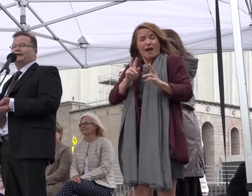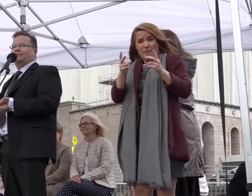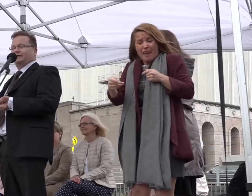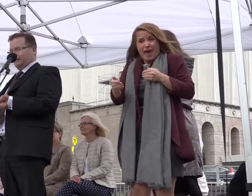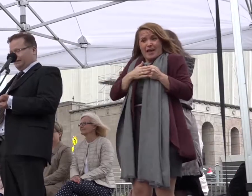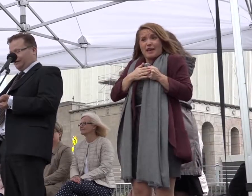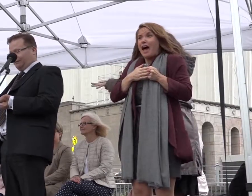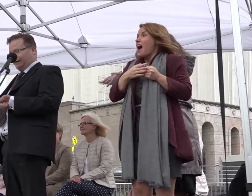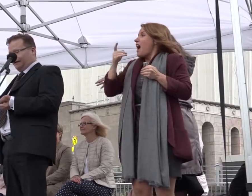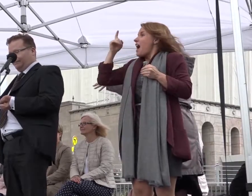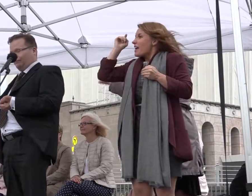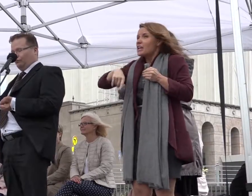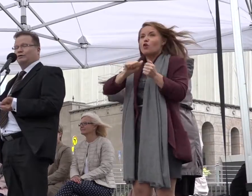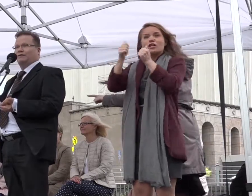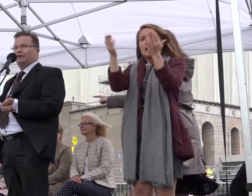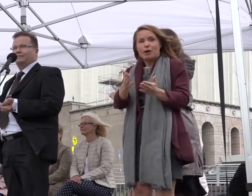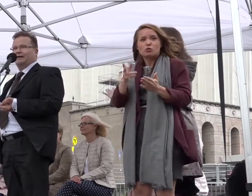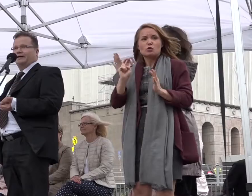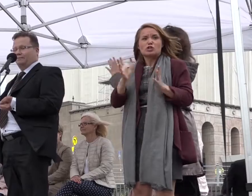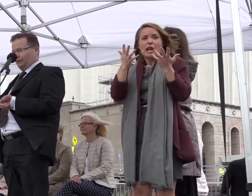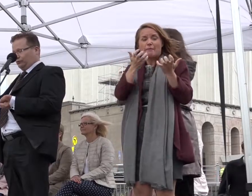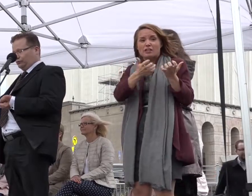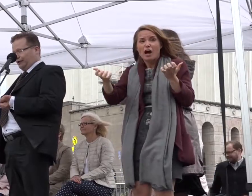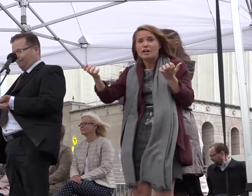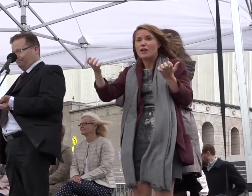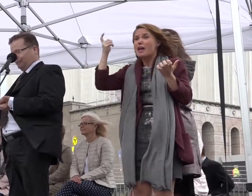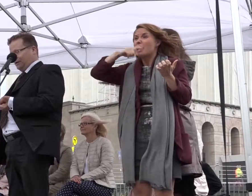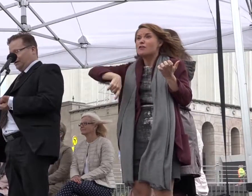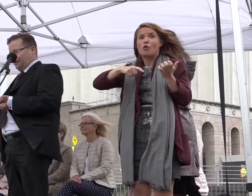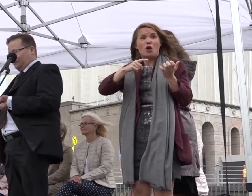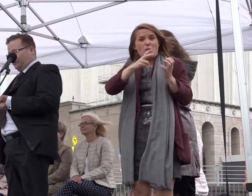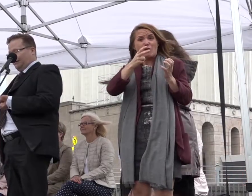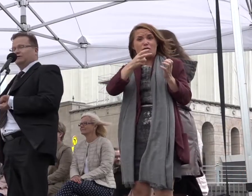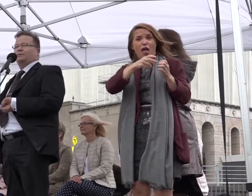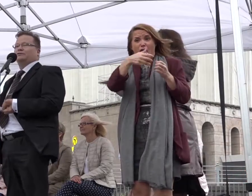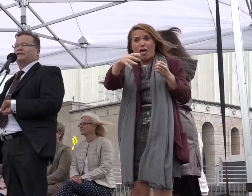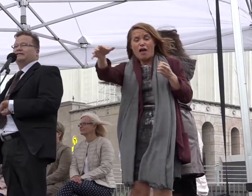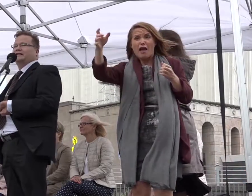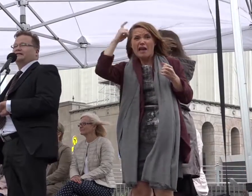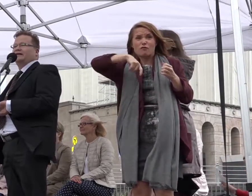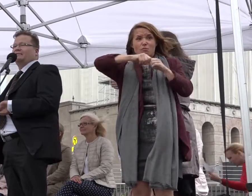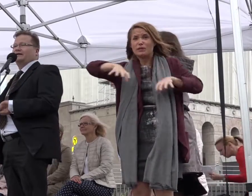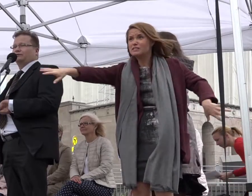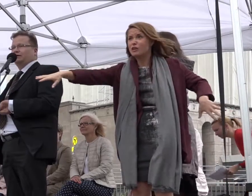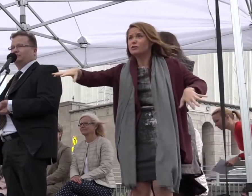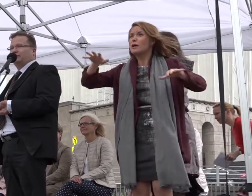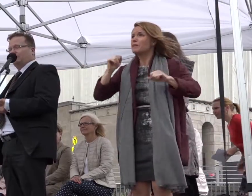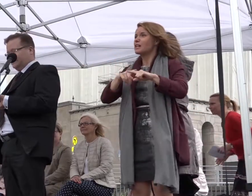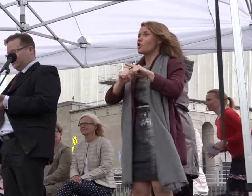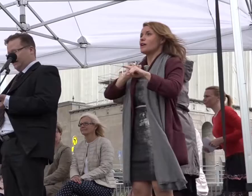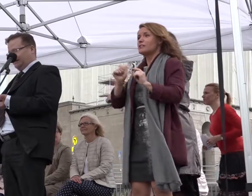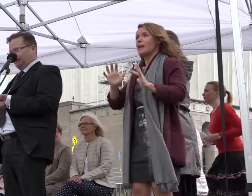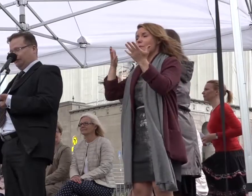pirstaloida elämänmittaisia tarpeita muutaman vuoden välin kilpailutuksella. YK:n vammaissopimuksen itsenäisen elämän ja